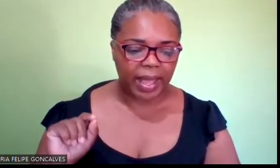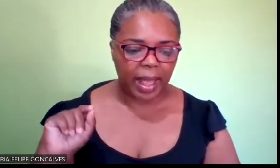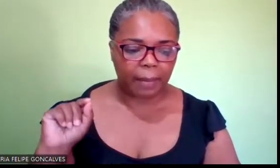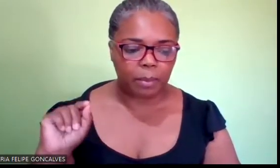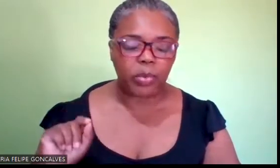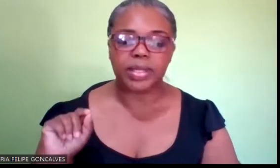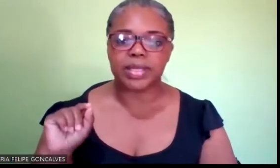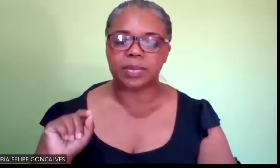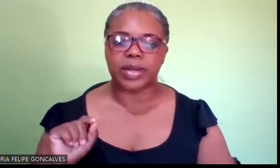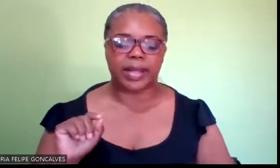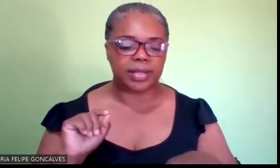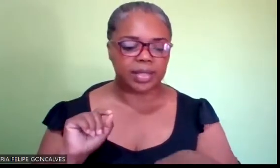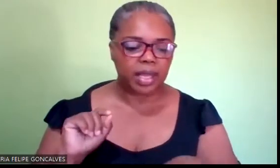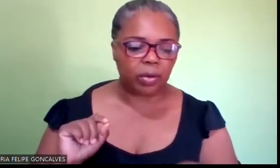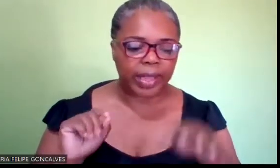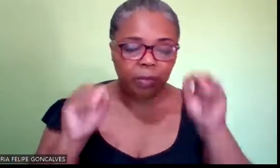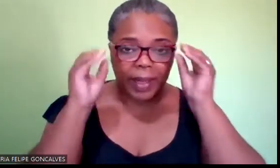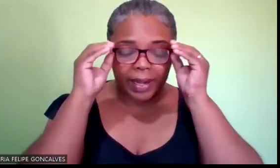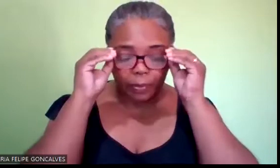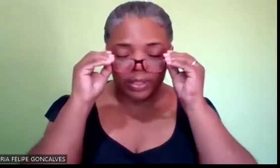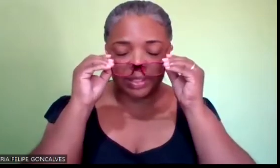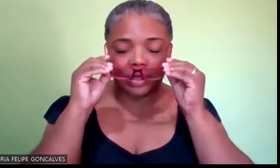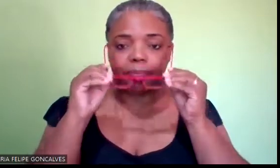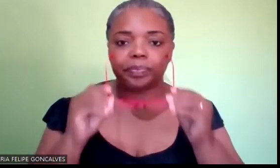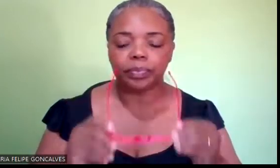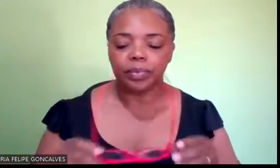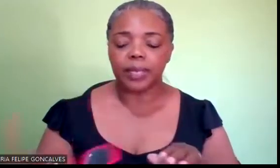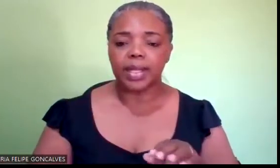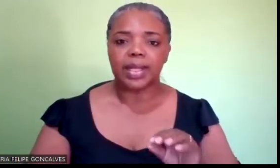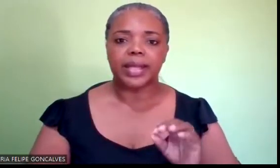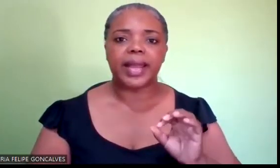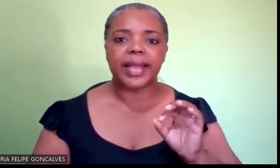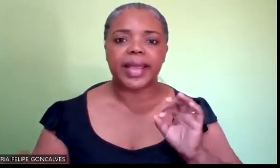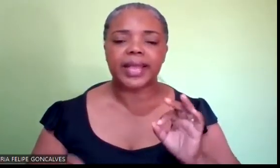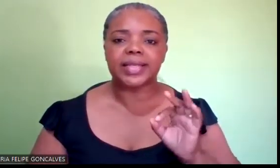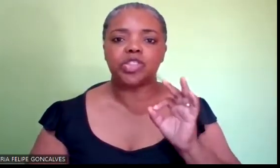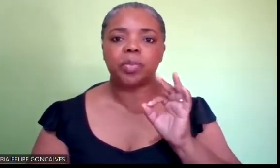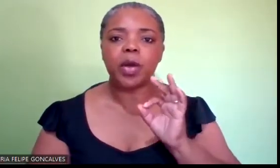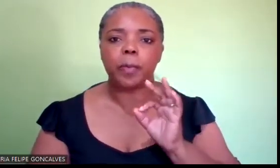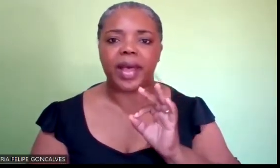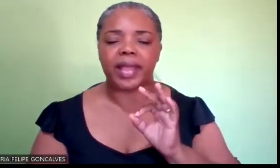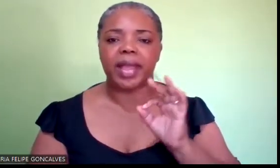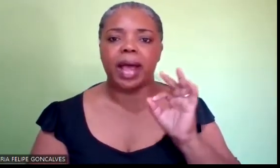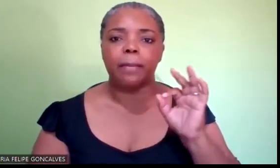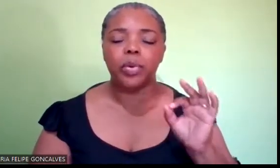há muitas moradas. Eu quero parar por aqui. Na casa de meu pai há